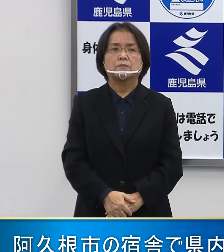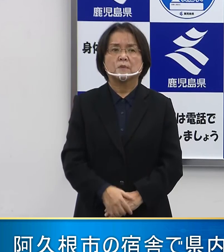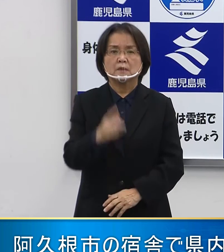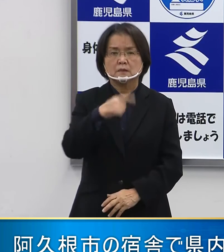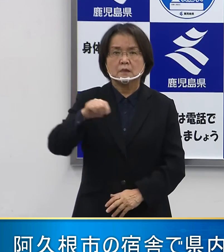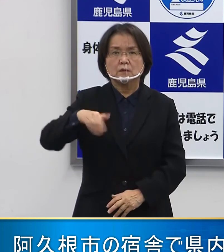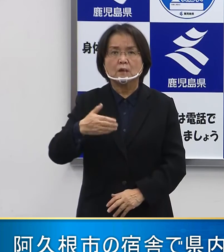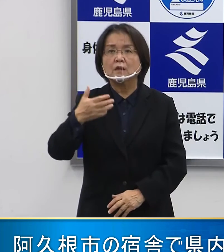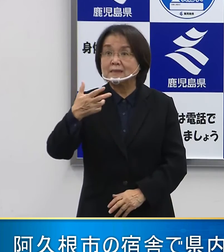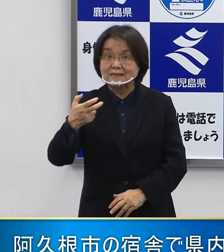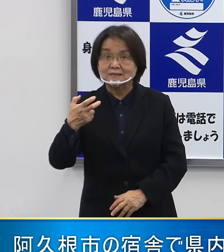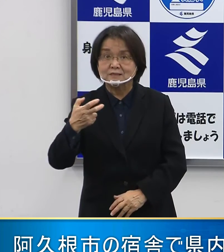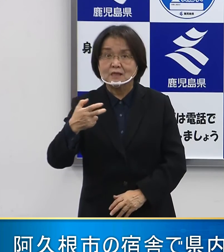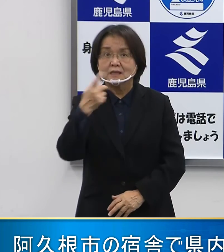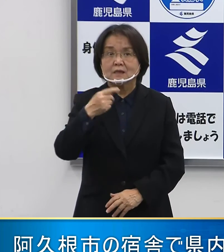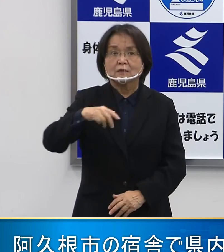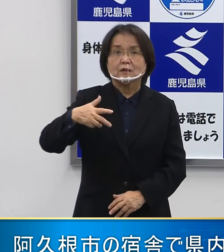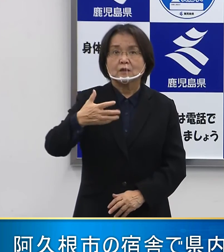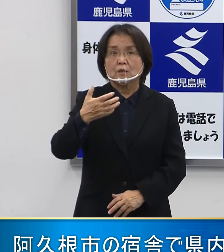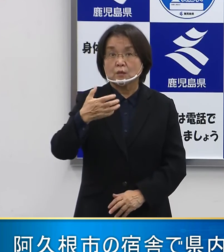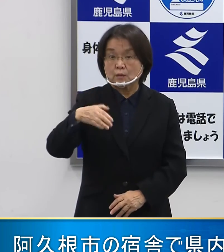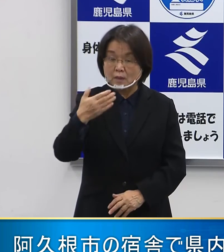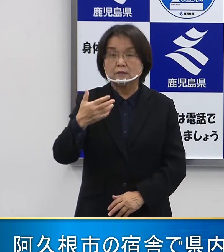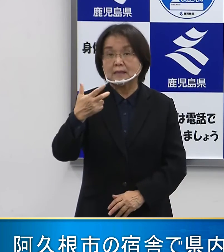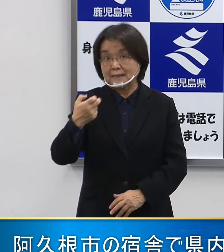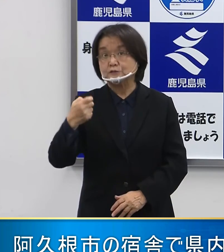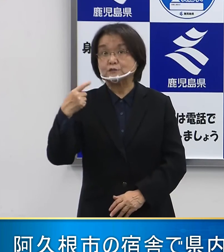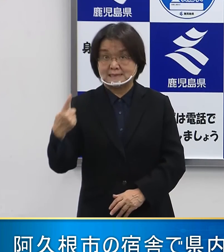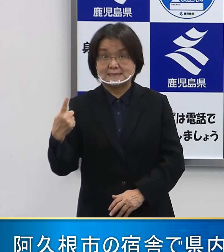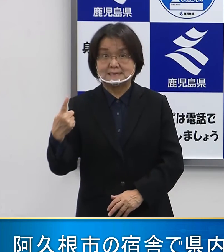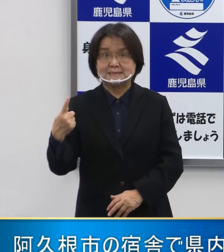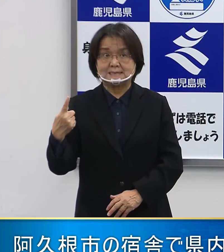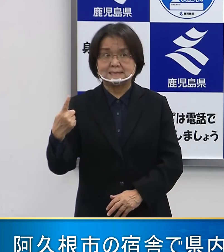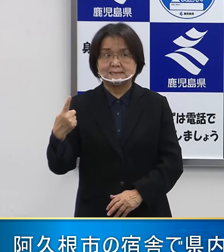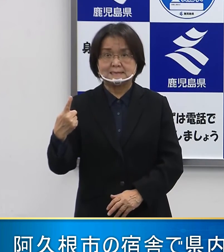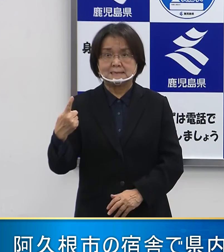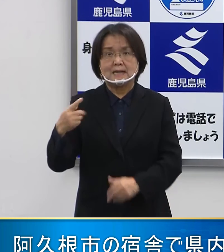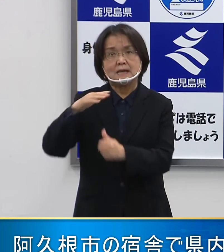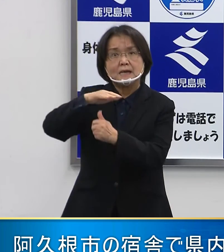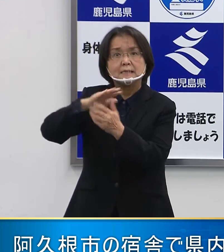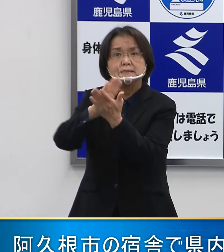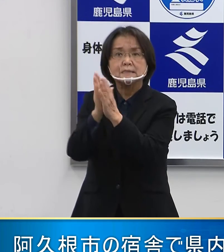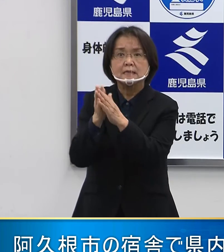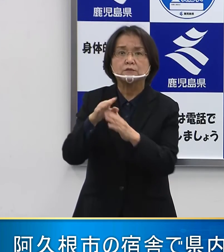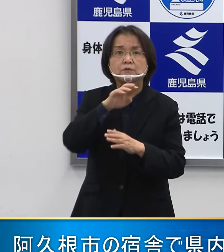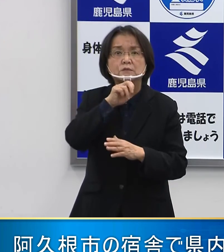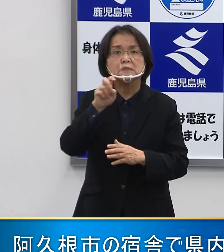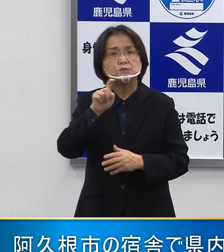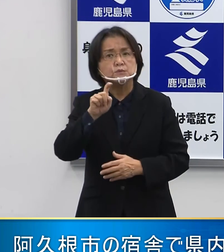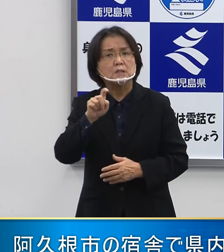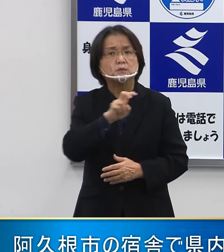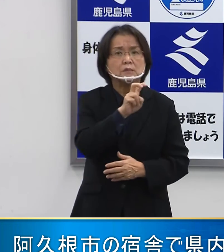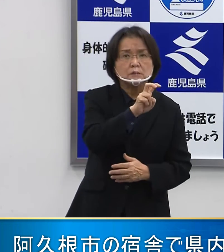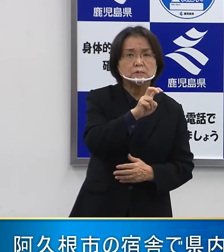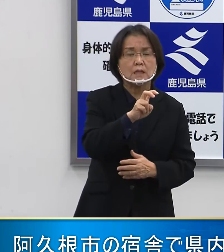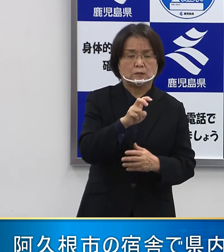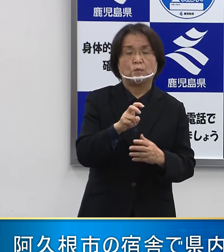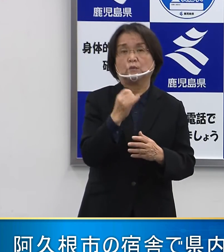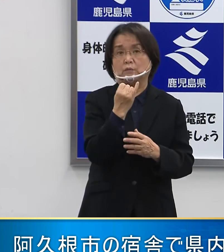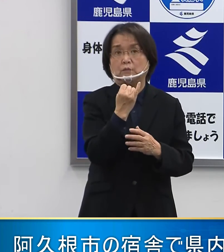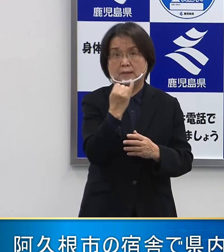1470例目1471年目の方は愛知県在住の10代と20代の女性